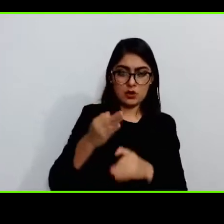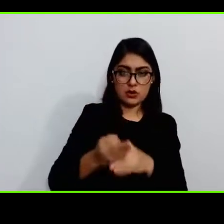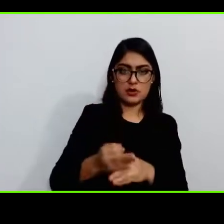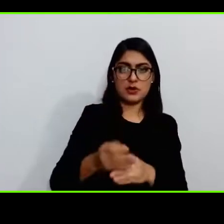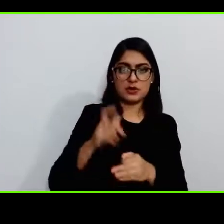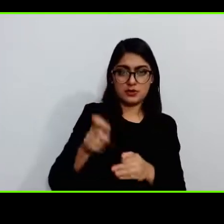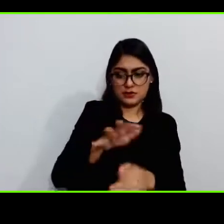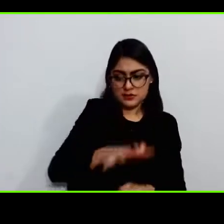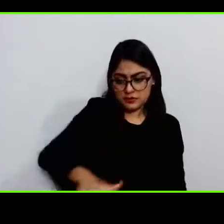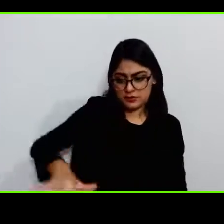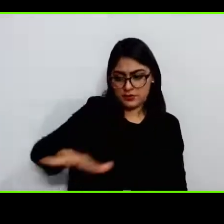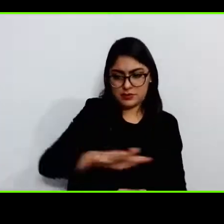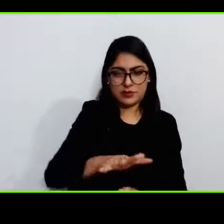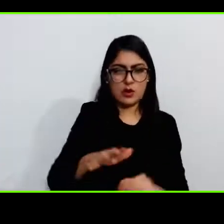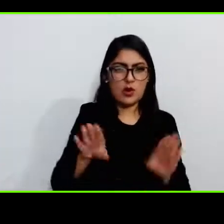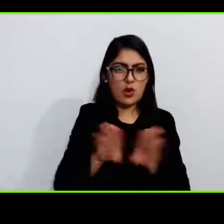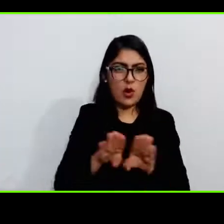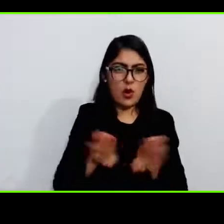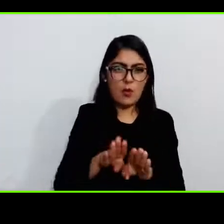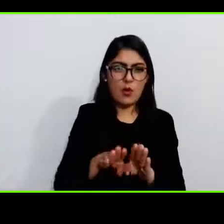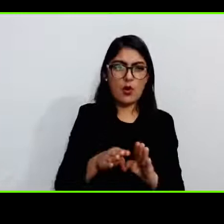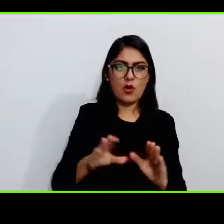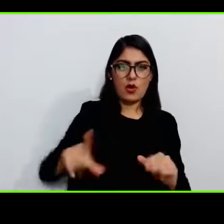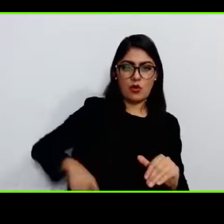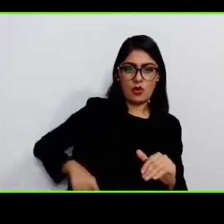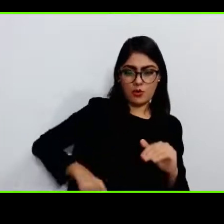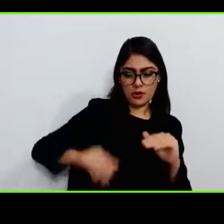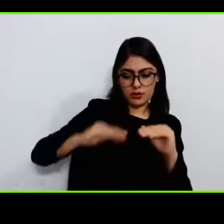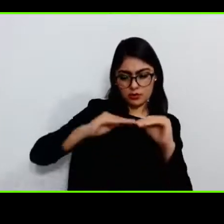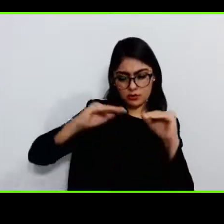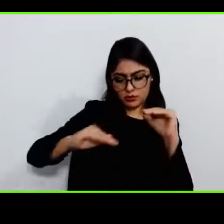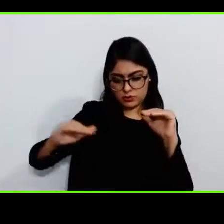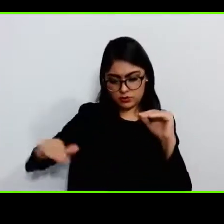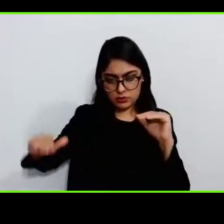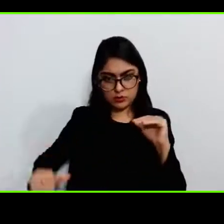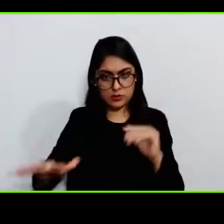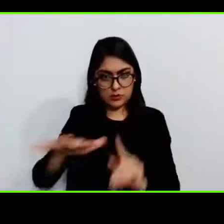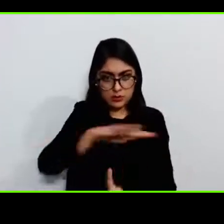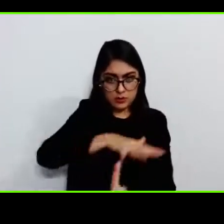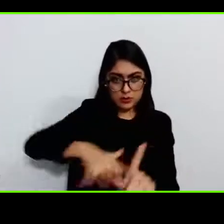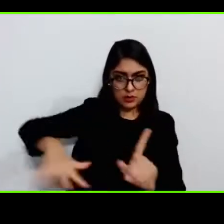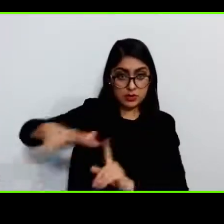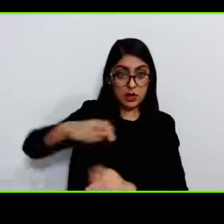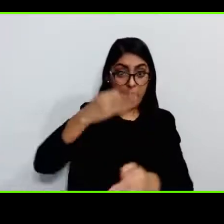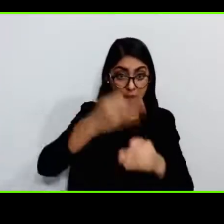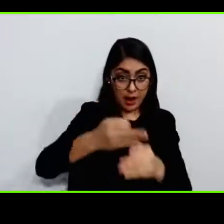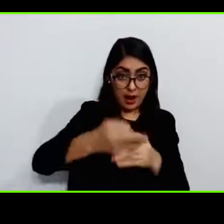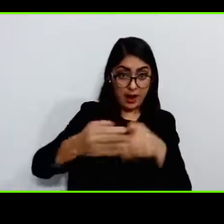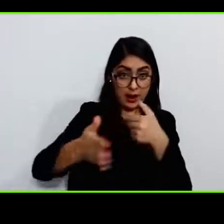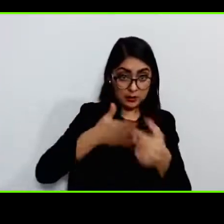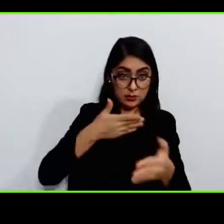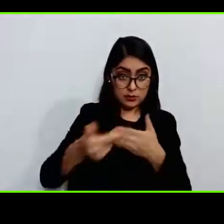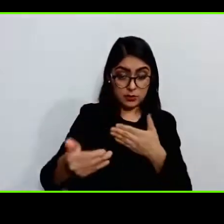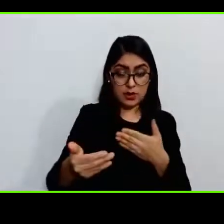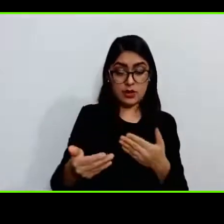como, digamos, no se puede entender el estado contemporáneo si no entendemos que una de sus